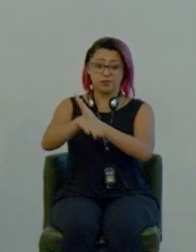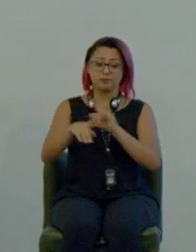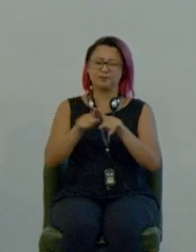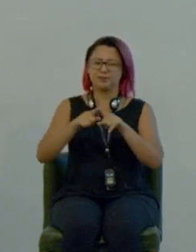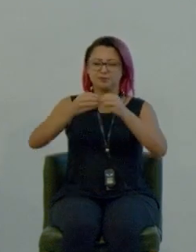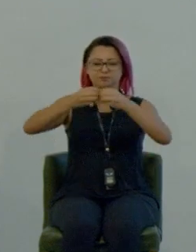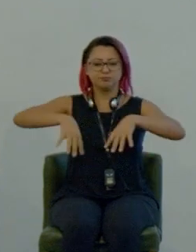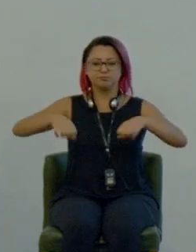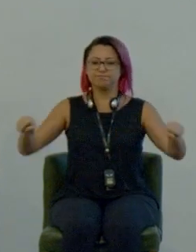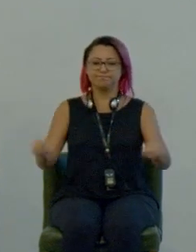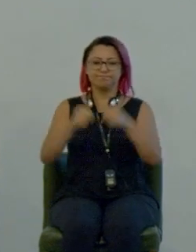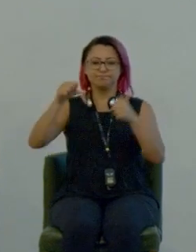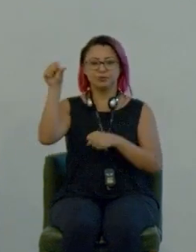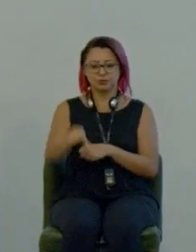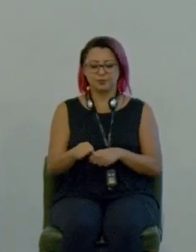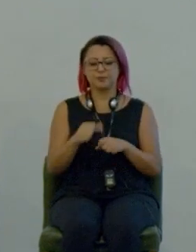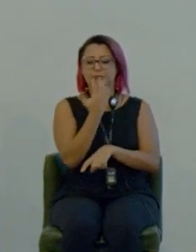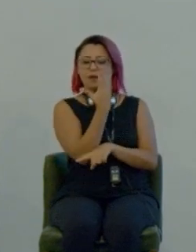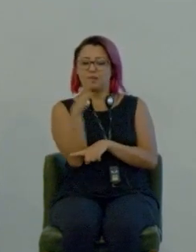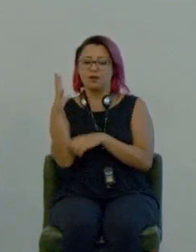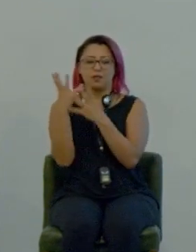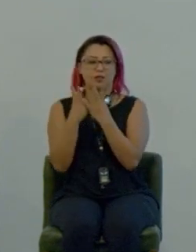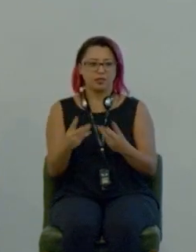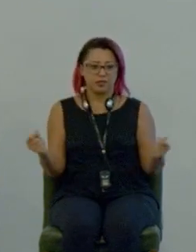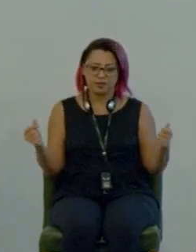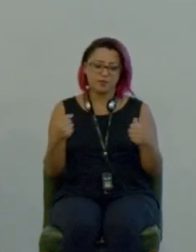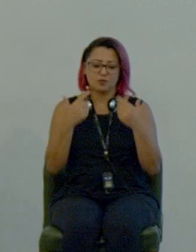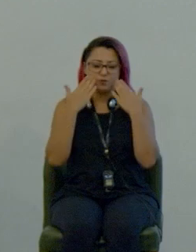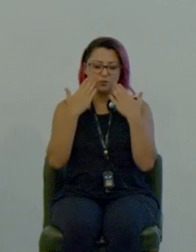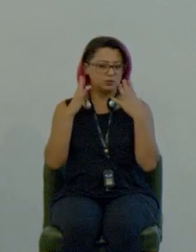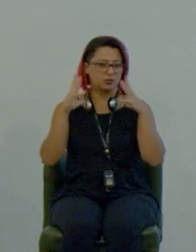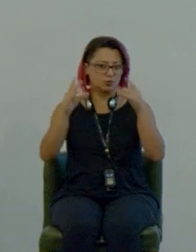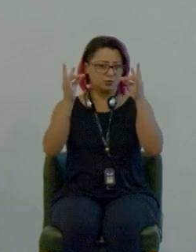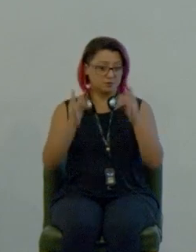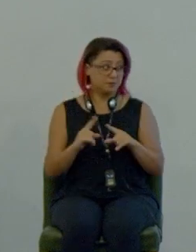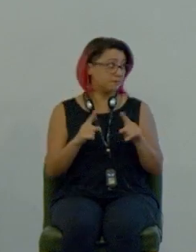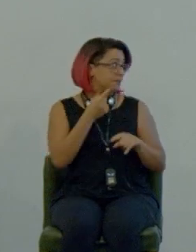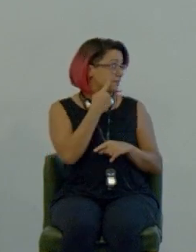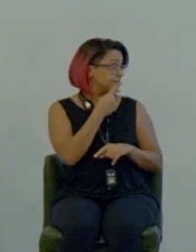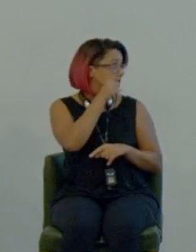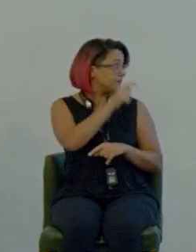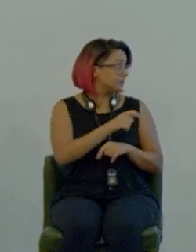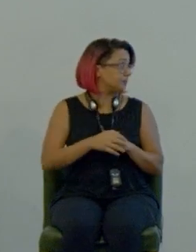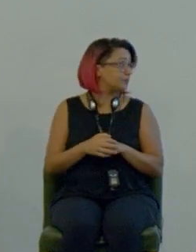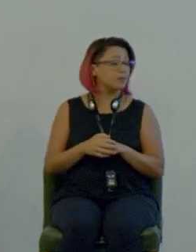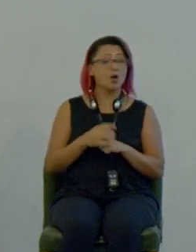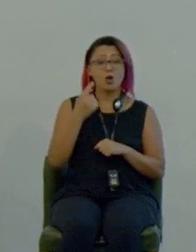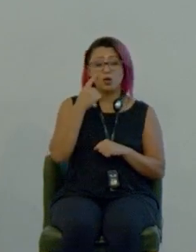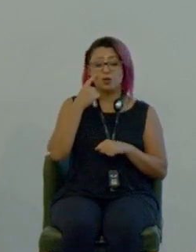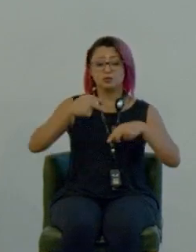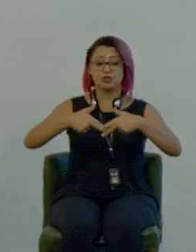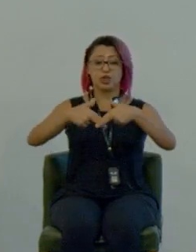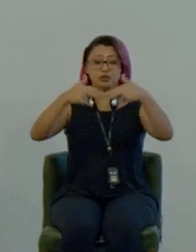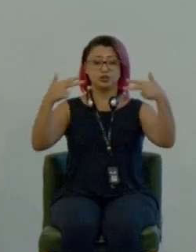catastróficos no futuro. Muitas espécies de plantas, eu não vou falar, não vou olhar para todas essas figuras aqui, mas algumas coisas interessantes. Uma diversidade étnica